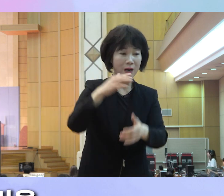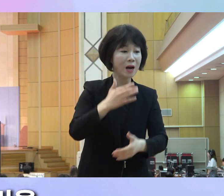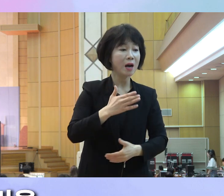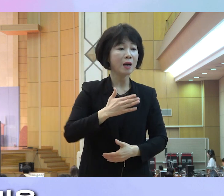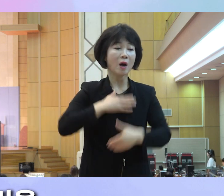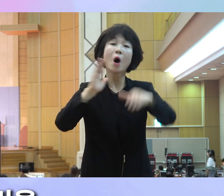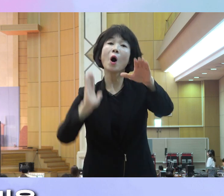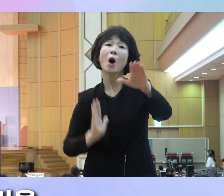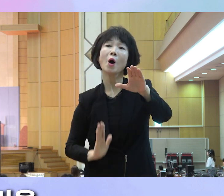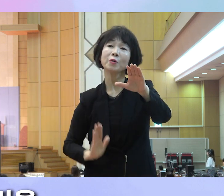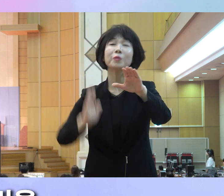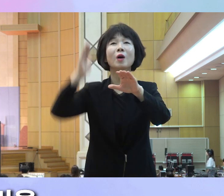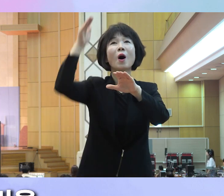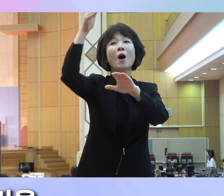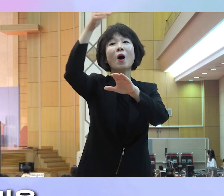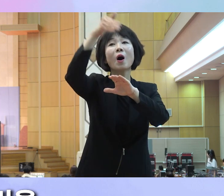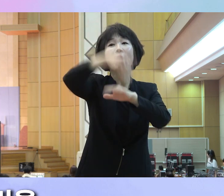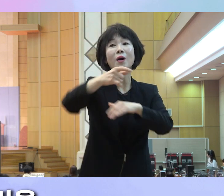내가